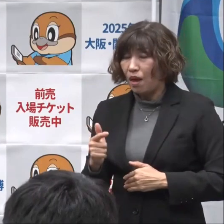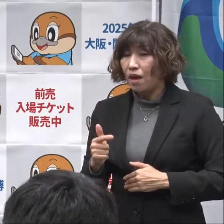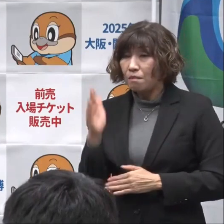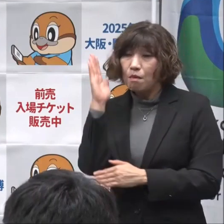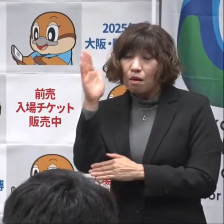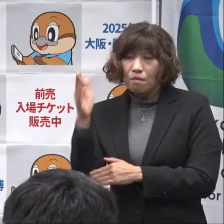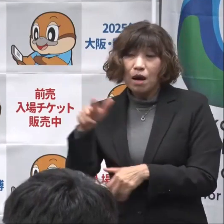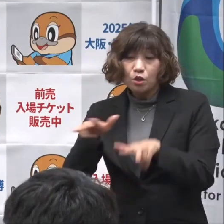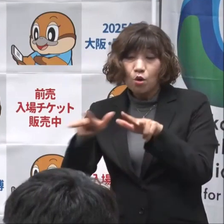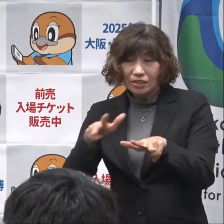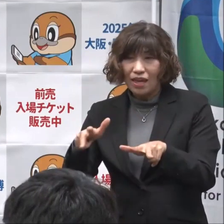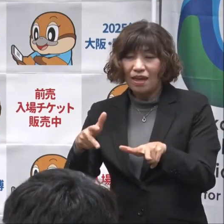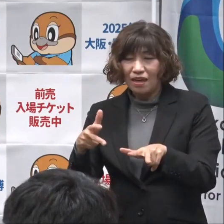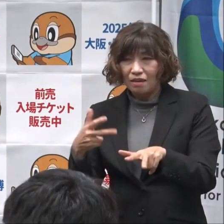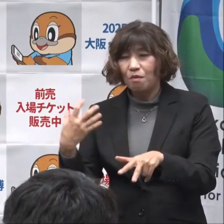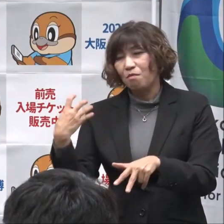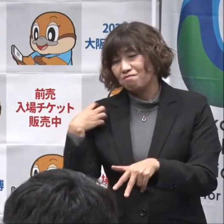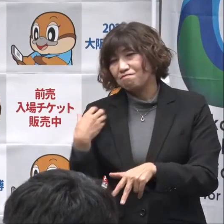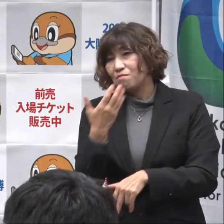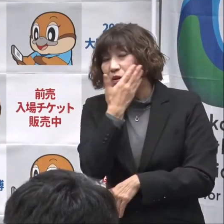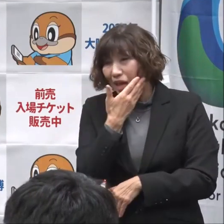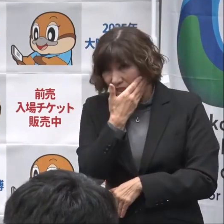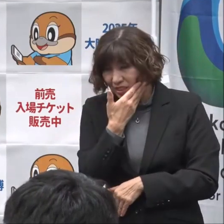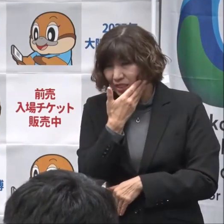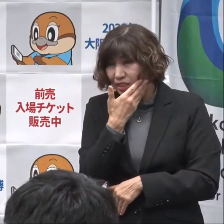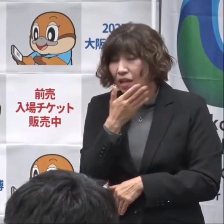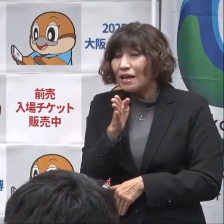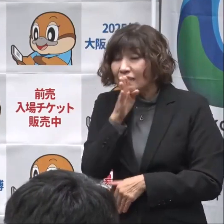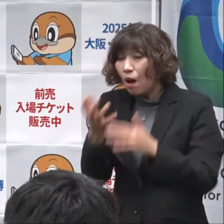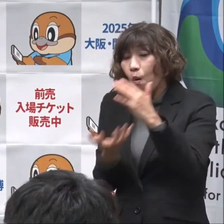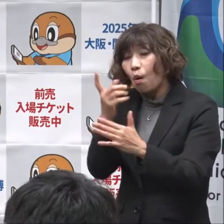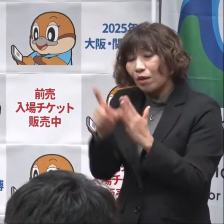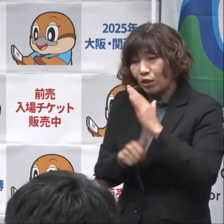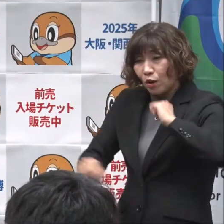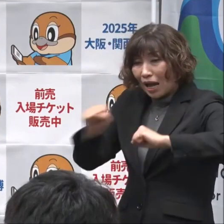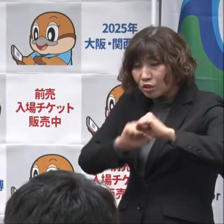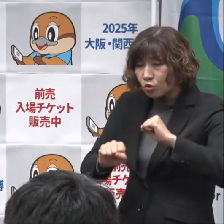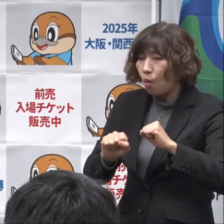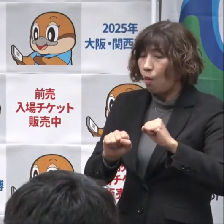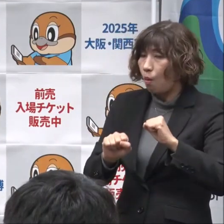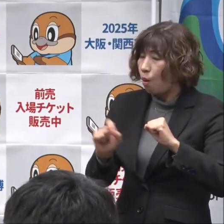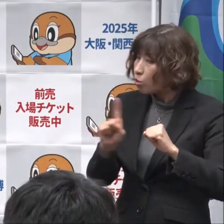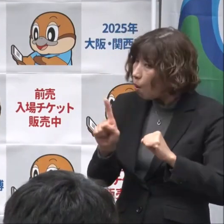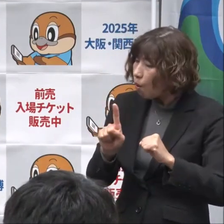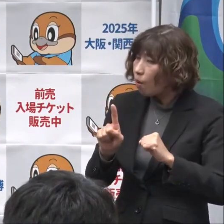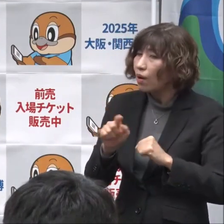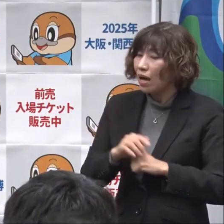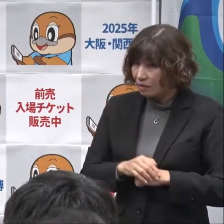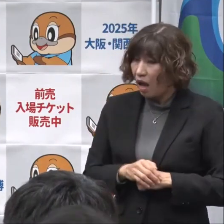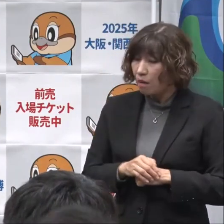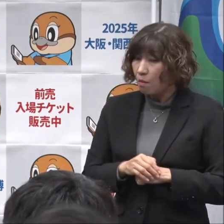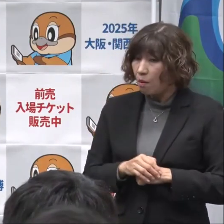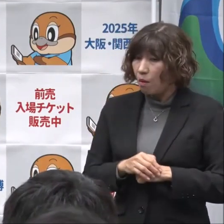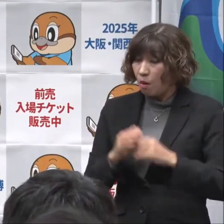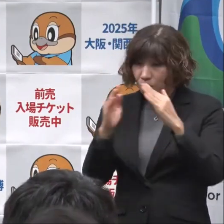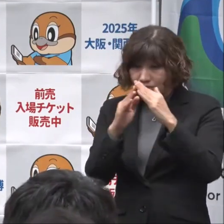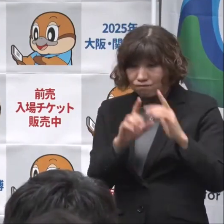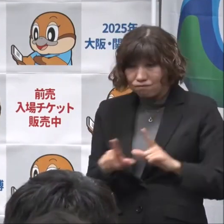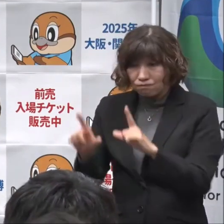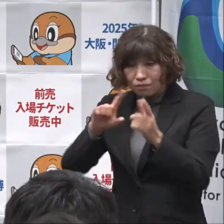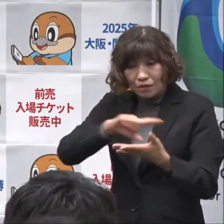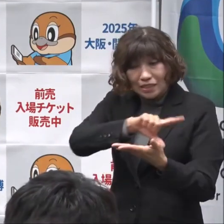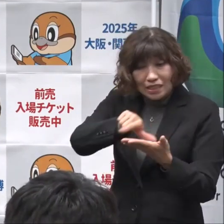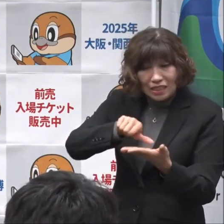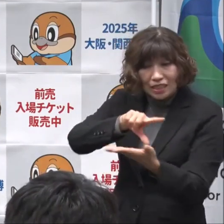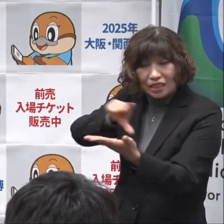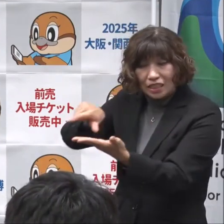行動を取るべきなのかっていうのをぜひその住んでいらっしゃるところでリスクの程度も違いますから、ハザードマップというのは区役